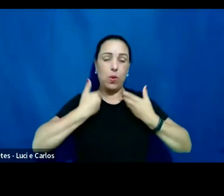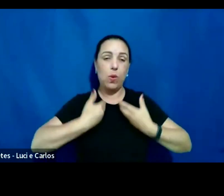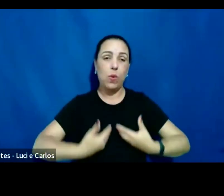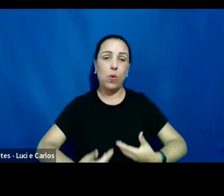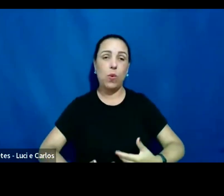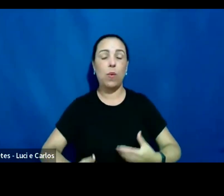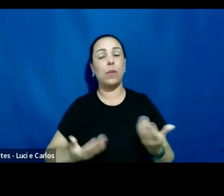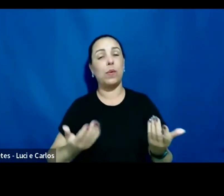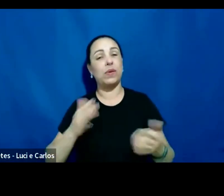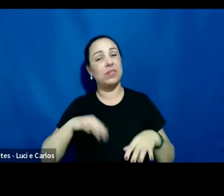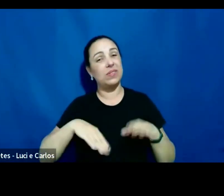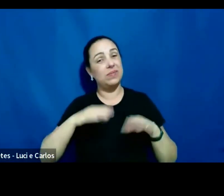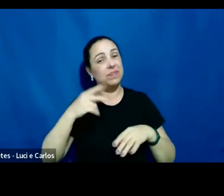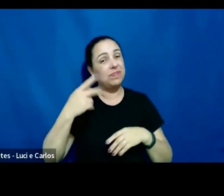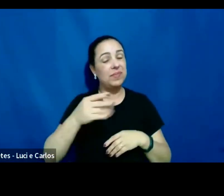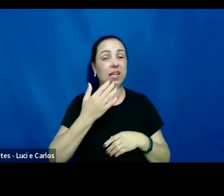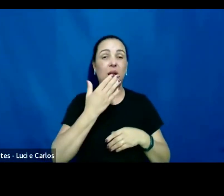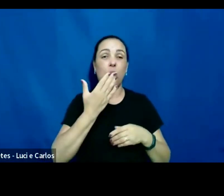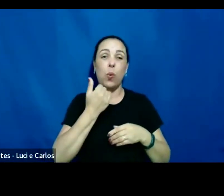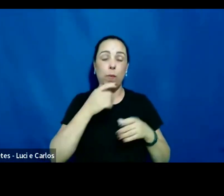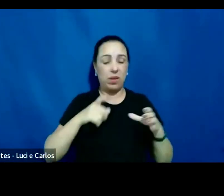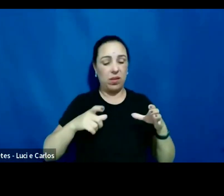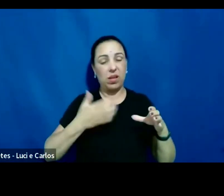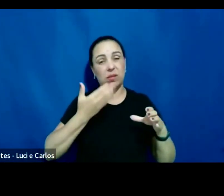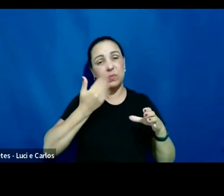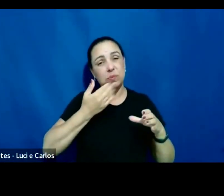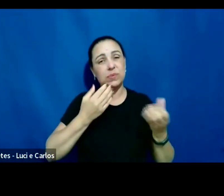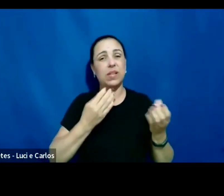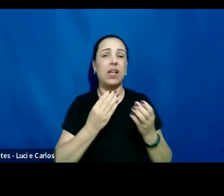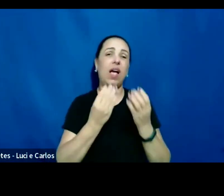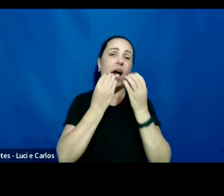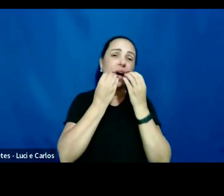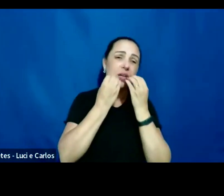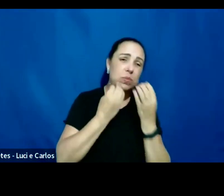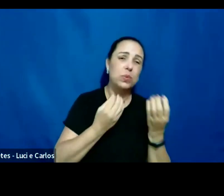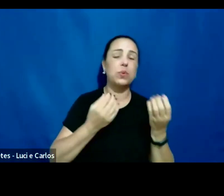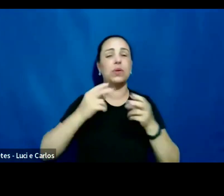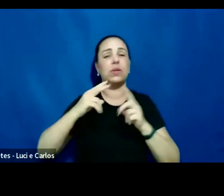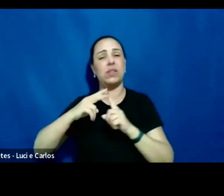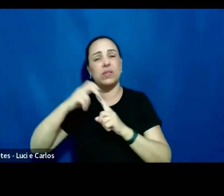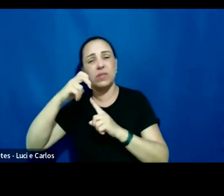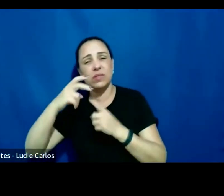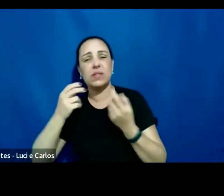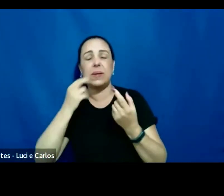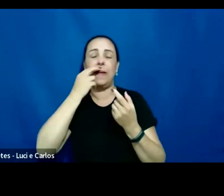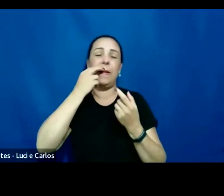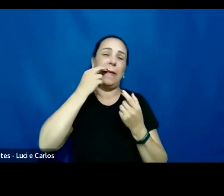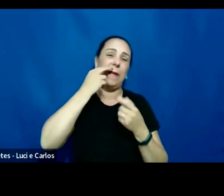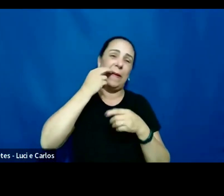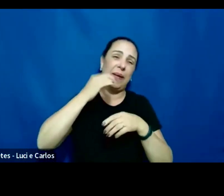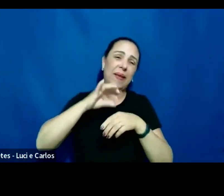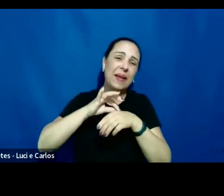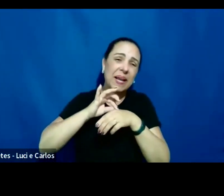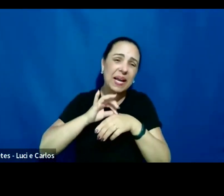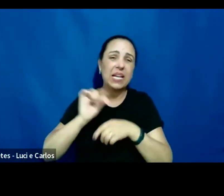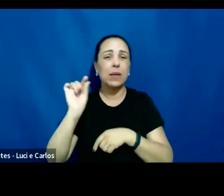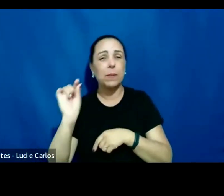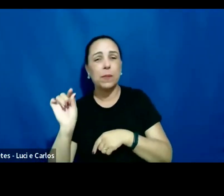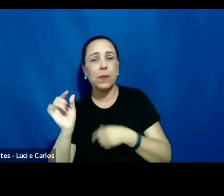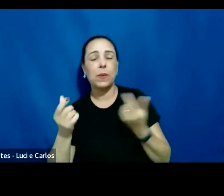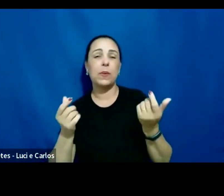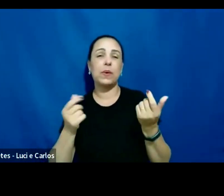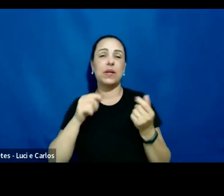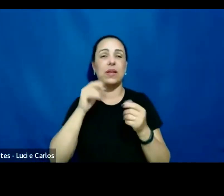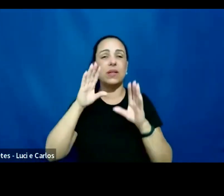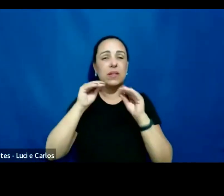vida ruim, come muita porcaria, come muita farinha, come pouca proteína, não dorme bem,